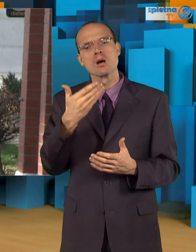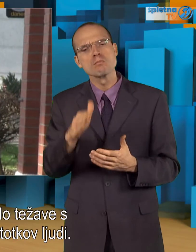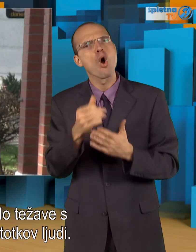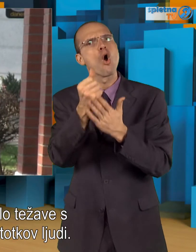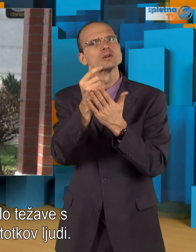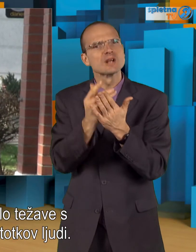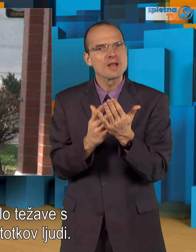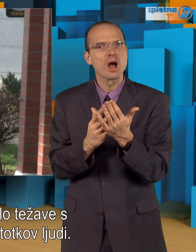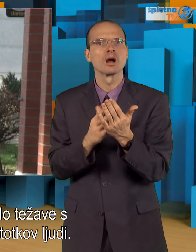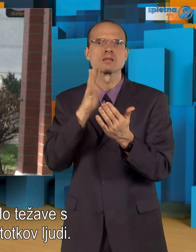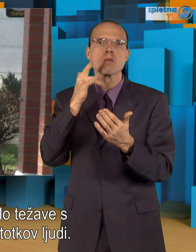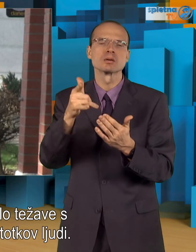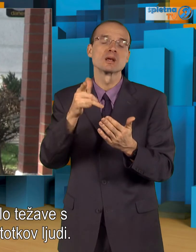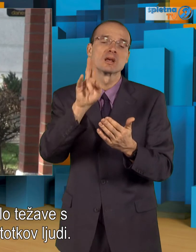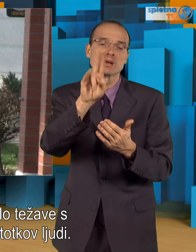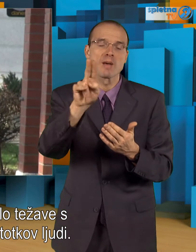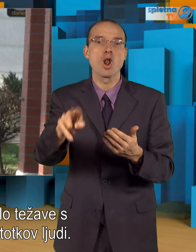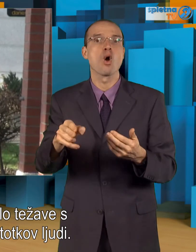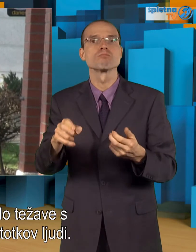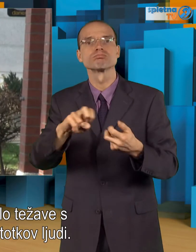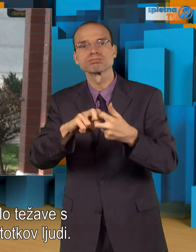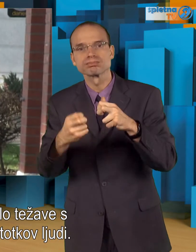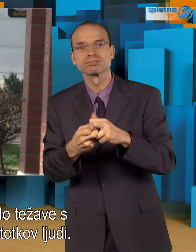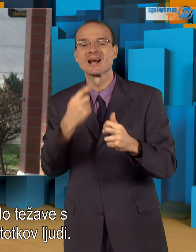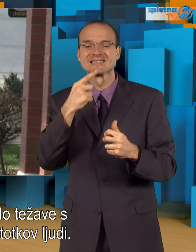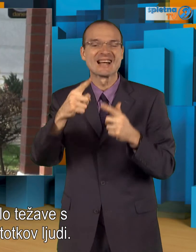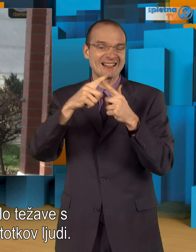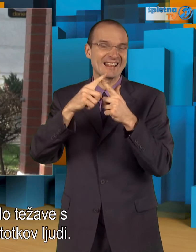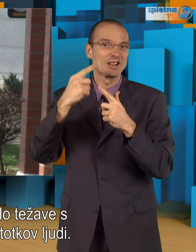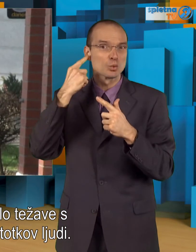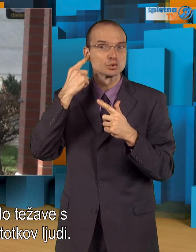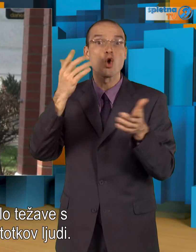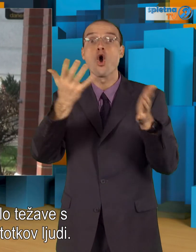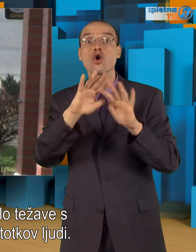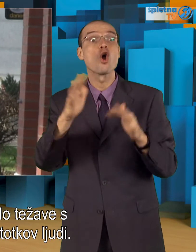Po ocenah naj bi imelo težave s tinitusom okoli 30% ljudi.